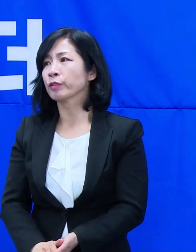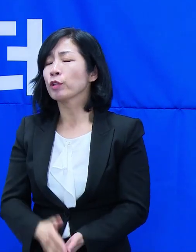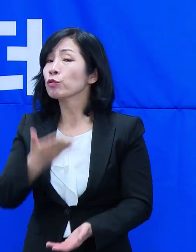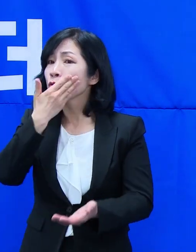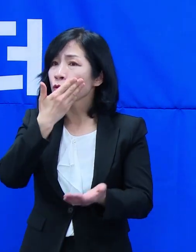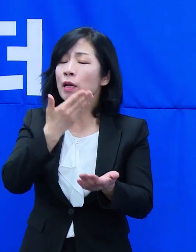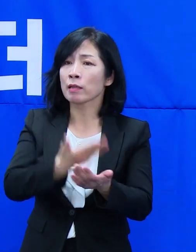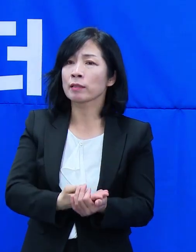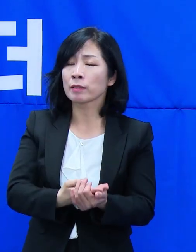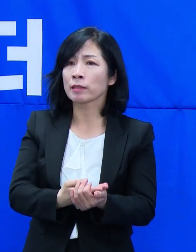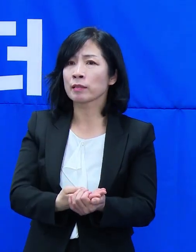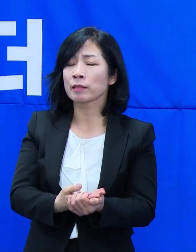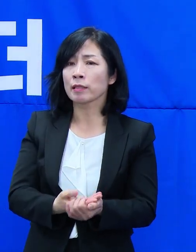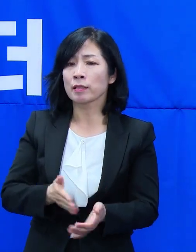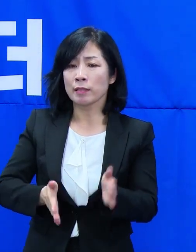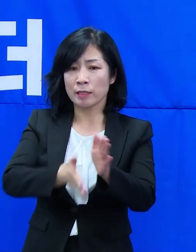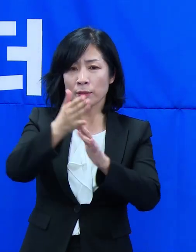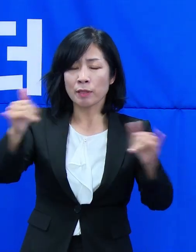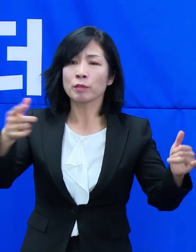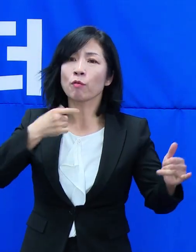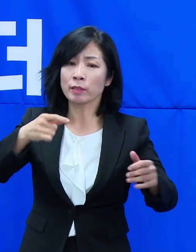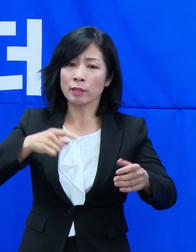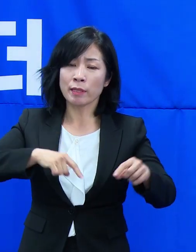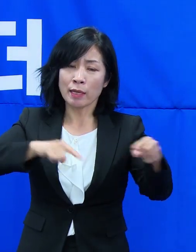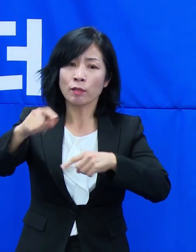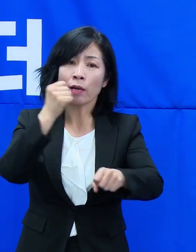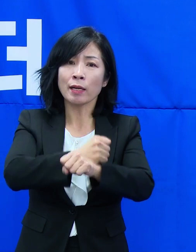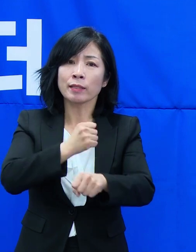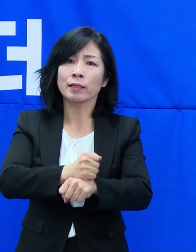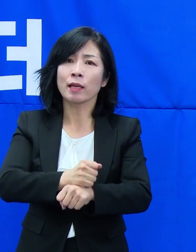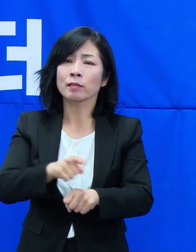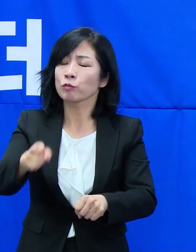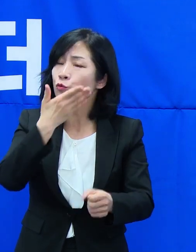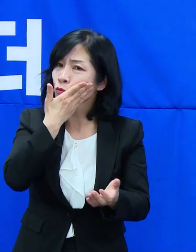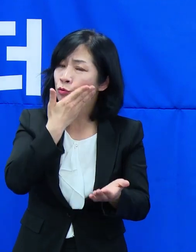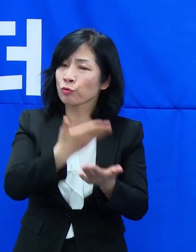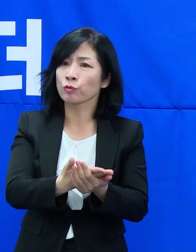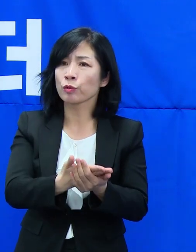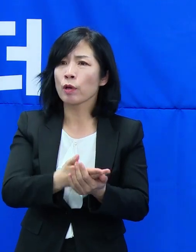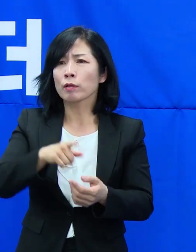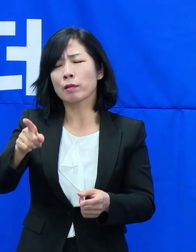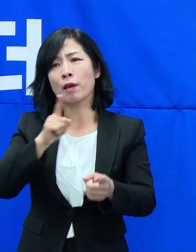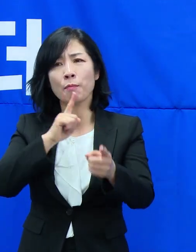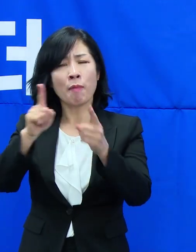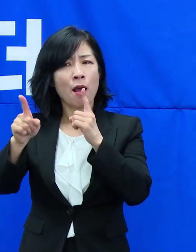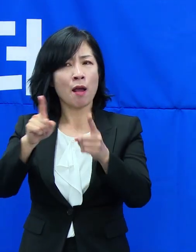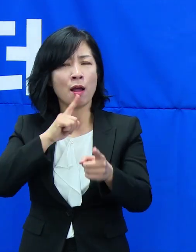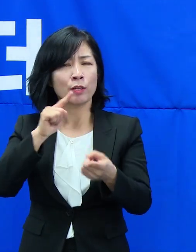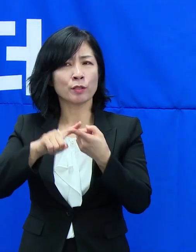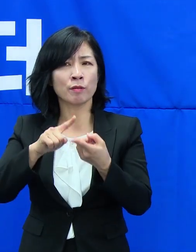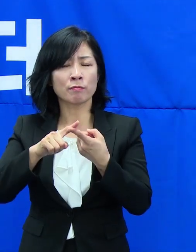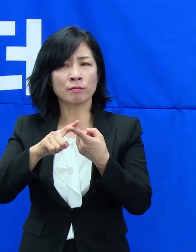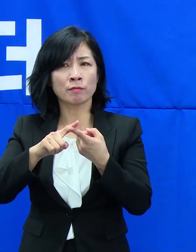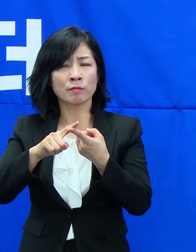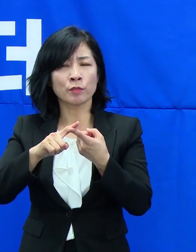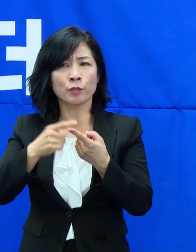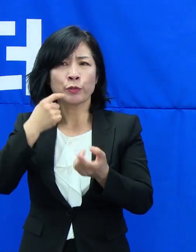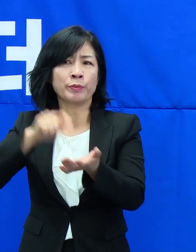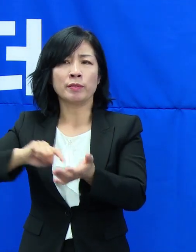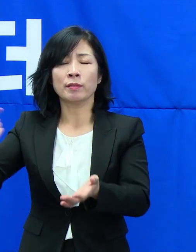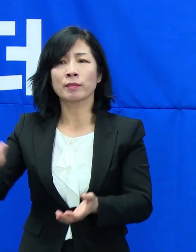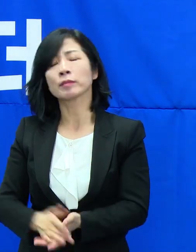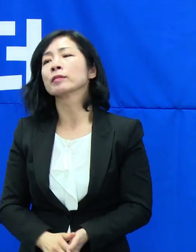거는 시민 여러분들이 원하는 행정을 하는 것이 굉장히 중요한데 그것이 말처럼 쉽지 않았습니다.